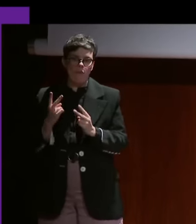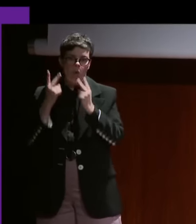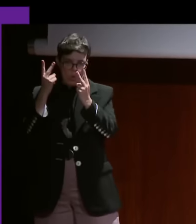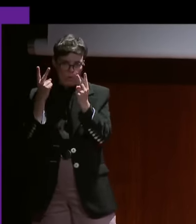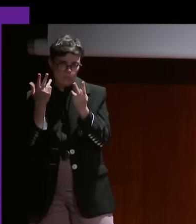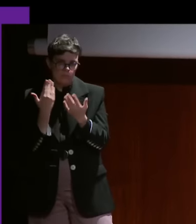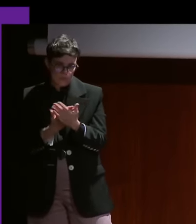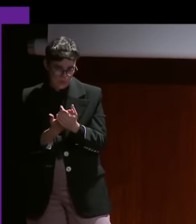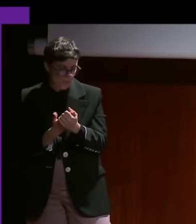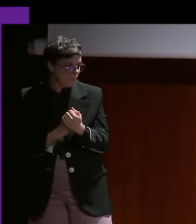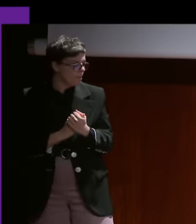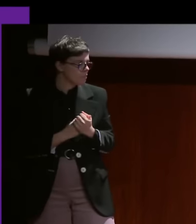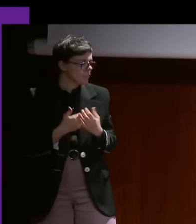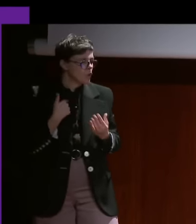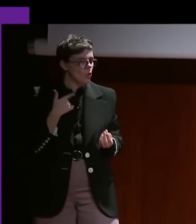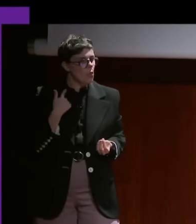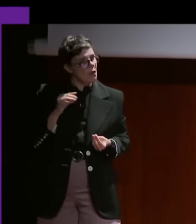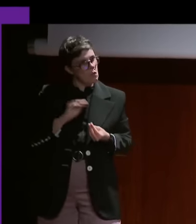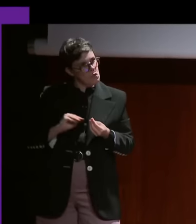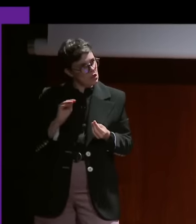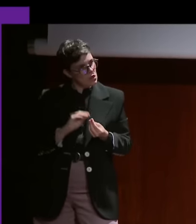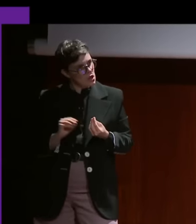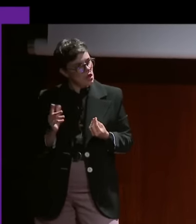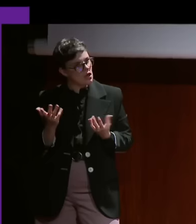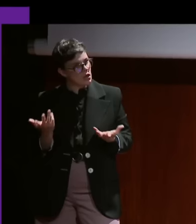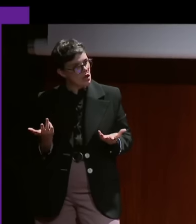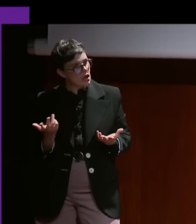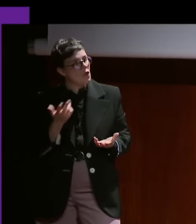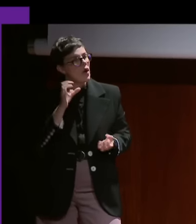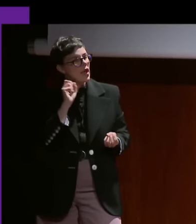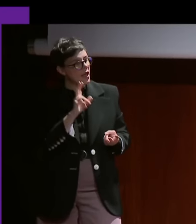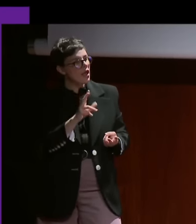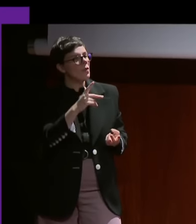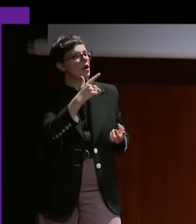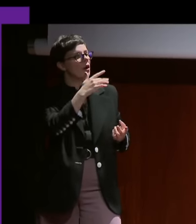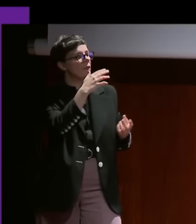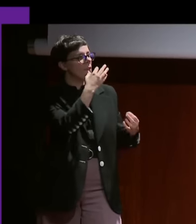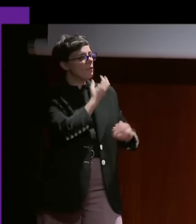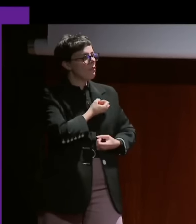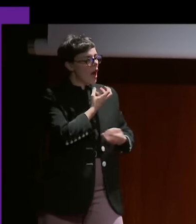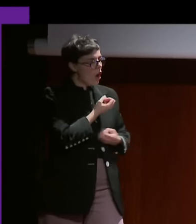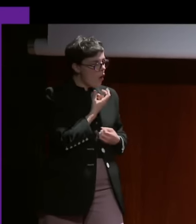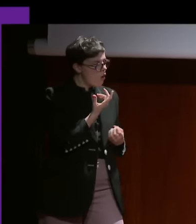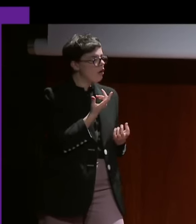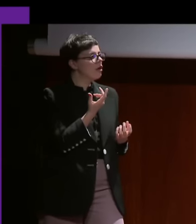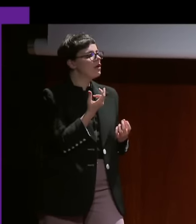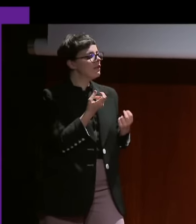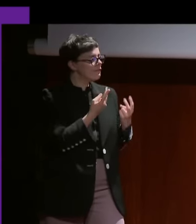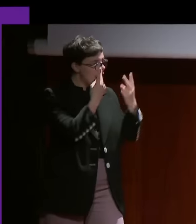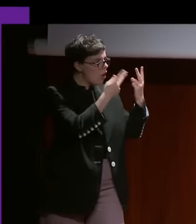sur la parole, c'est-à-dire accorder moins de valeur à l'écrit qu'à la parole.